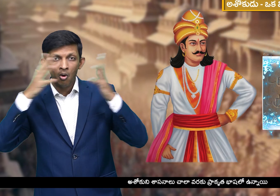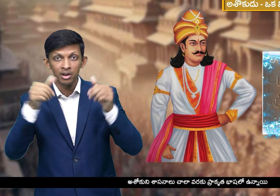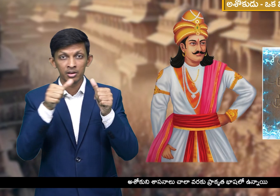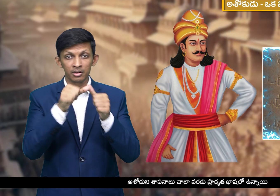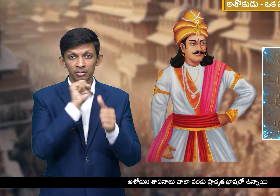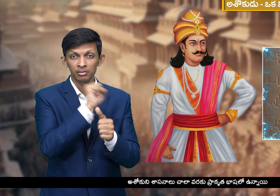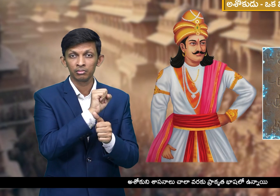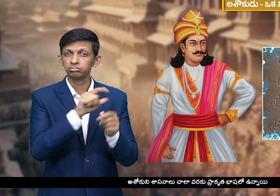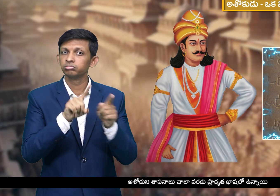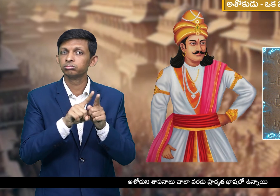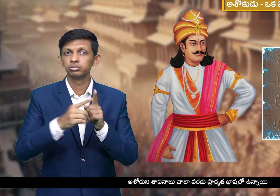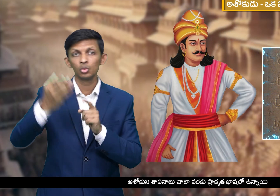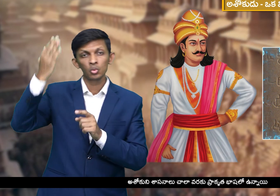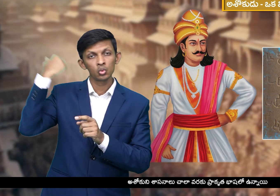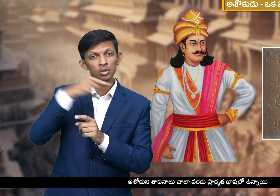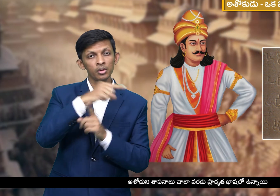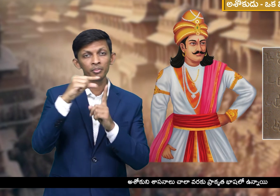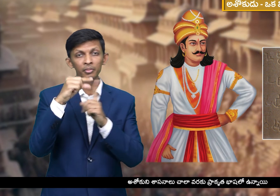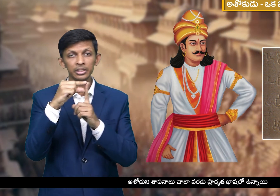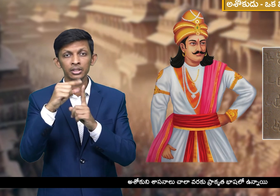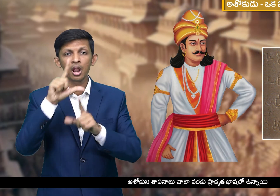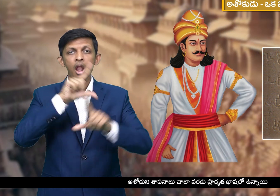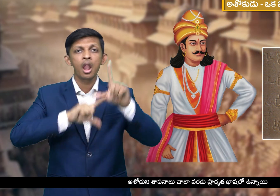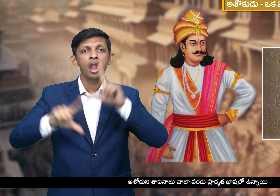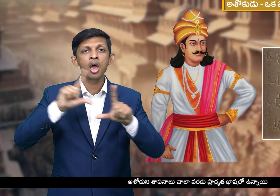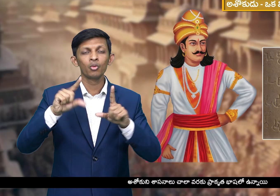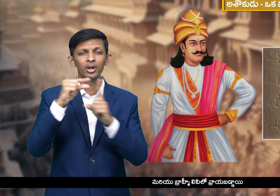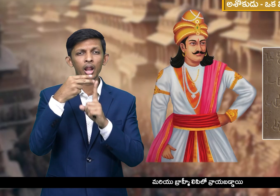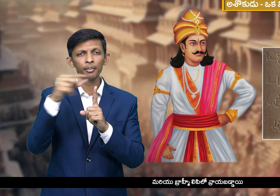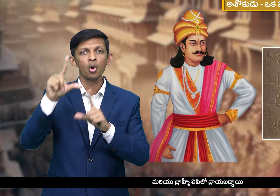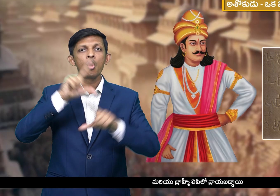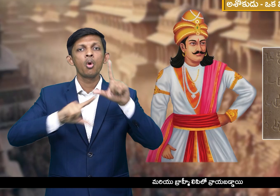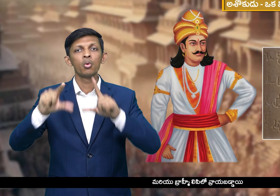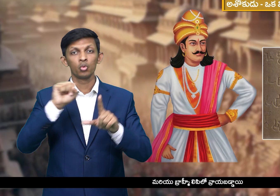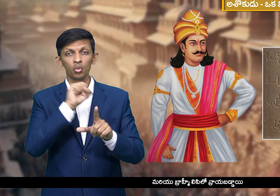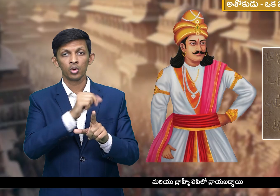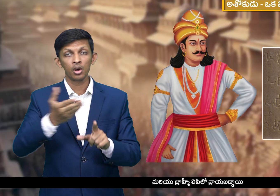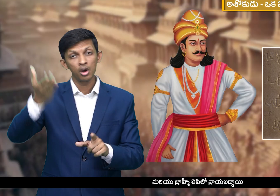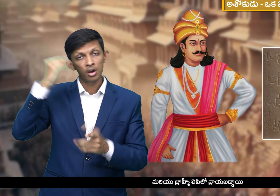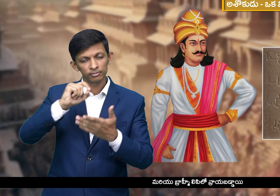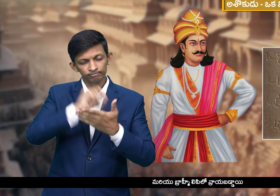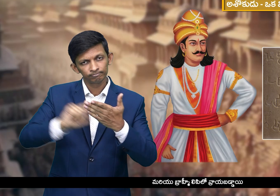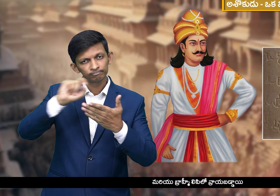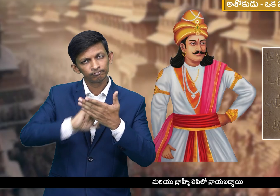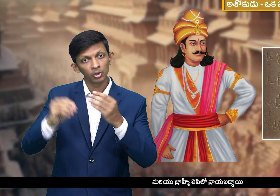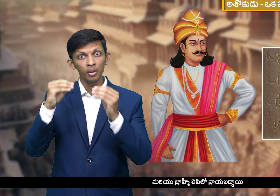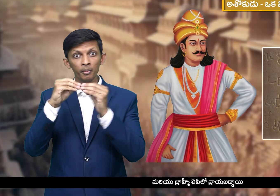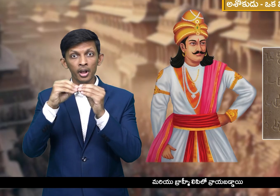అశోకుని శాసనాలు చాలా వరకు ప్రాకృత భాషలో ఉన్నాయి మరియు బ్రాహ్మీ లిపిలో